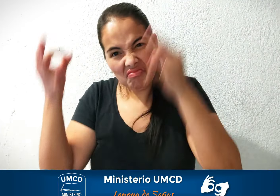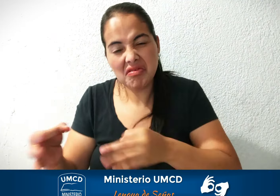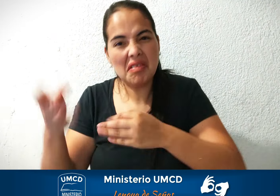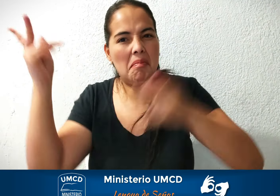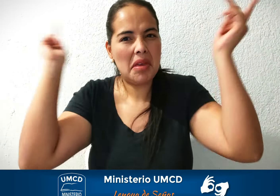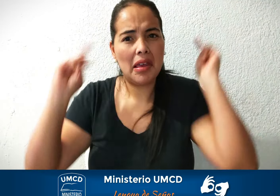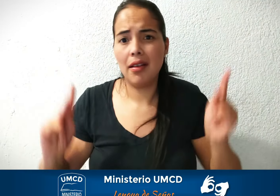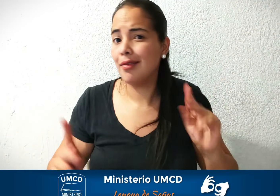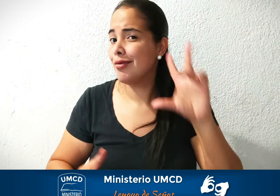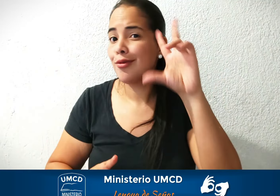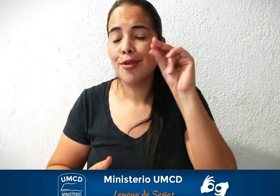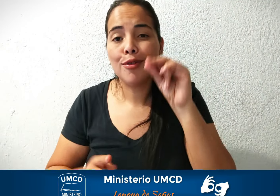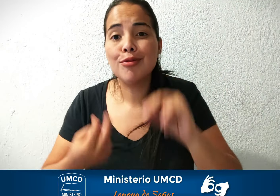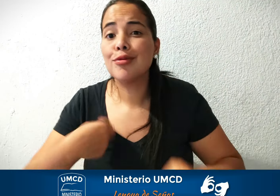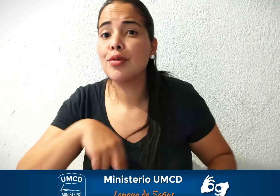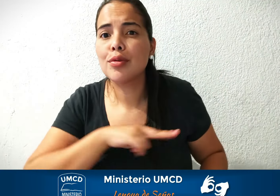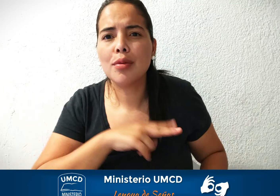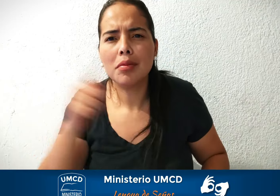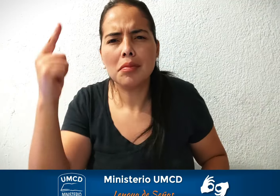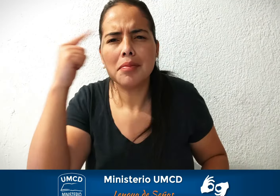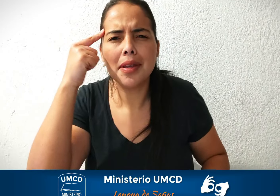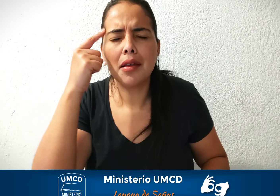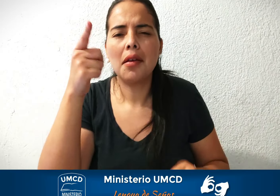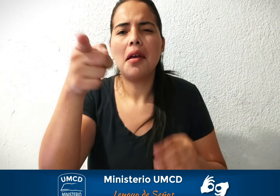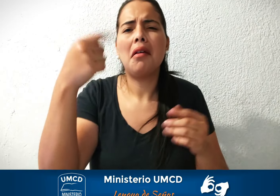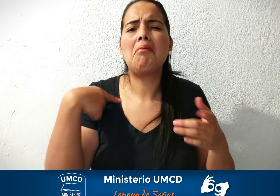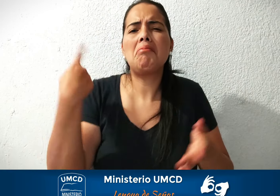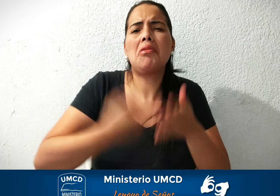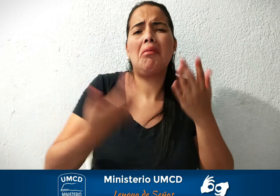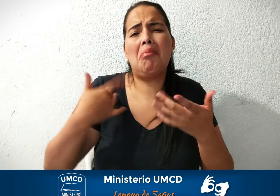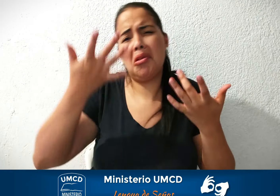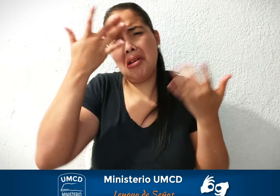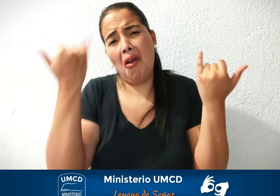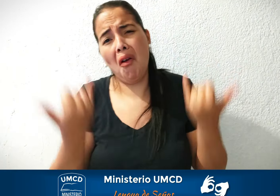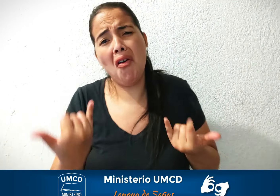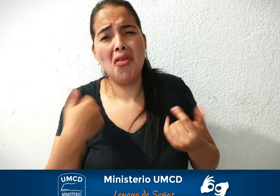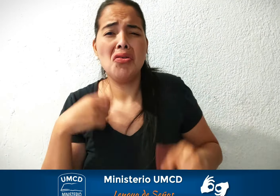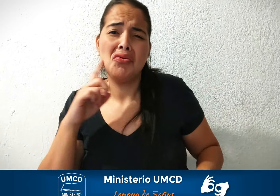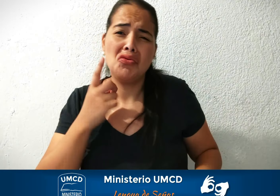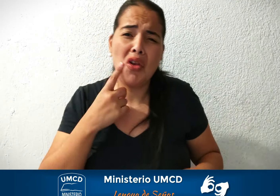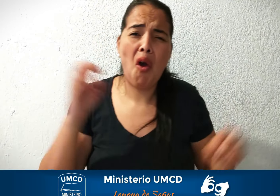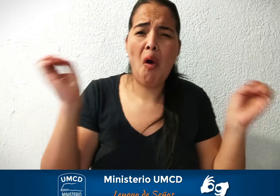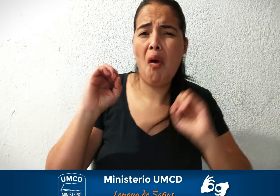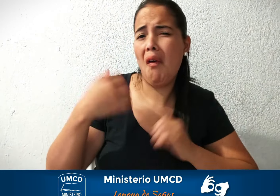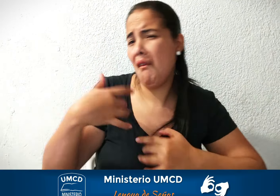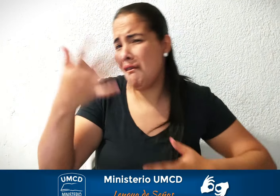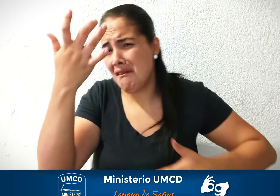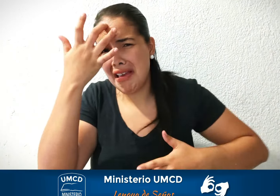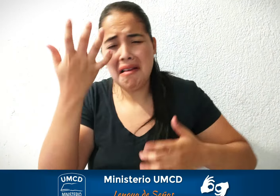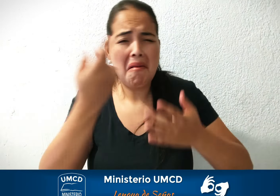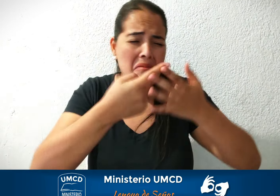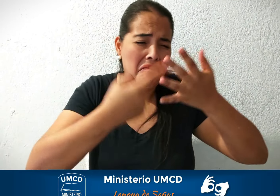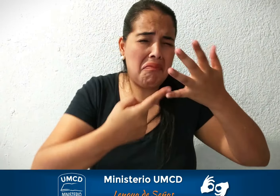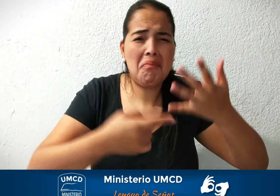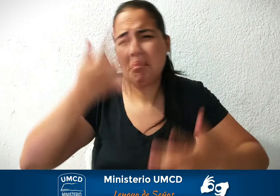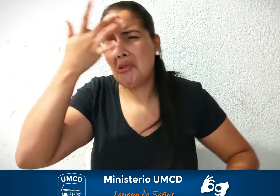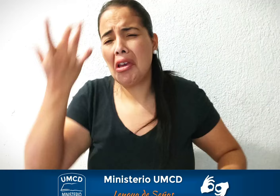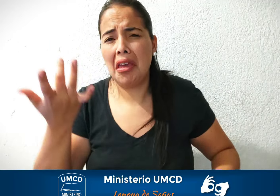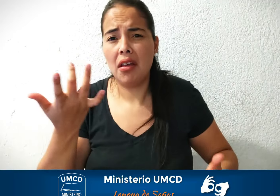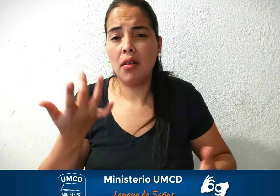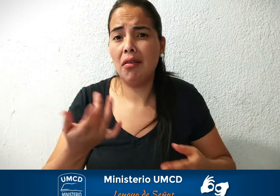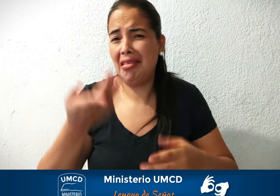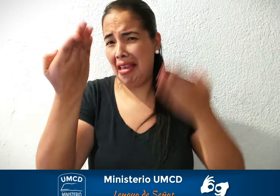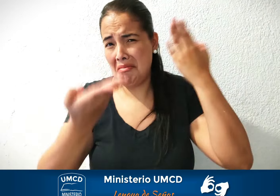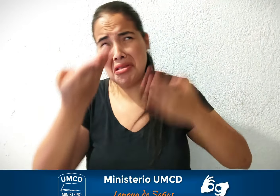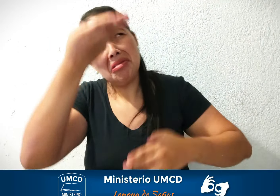la Biblia y en nuestras vidas no hay nada que suceda que sea coincidencia. Así que no fue coincidencia el encuentro